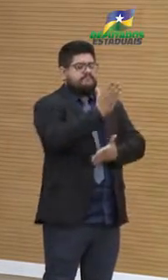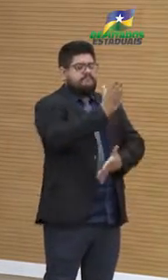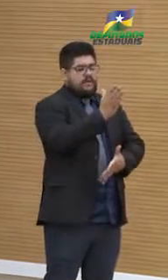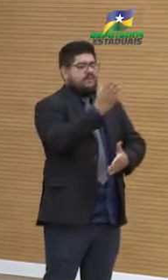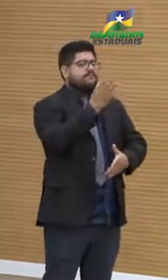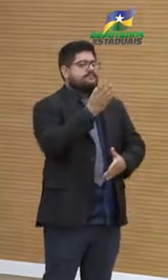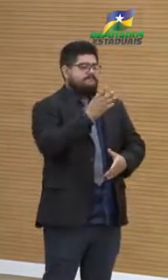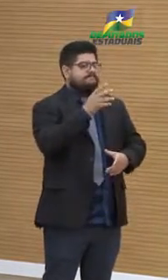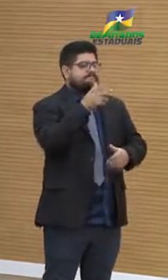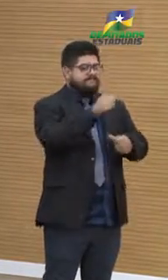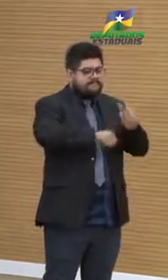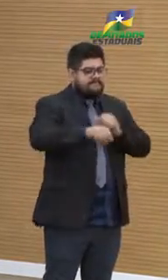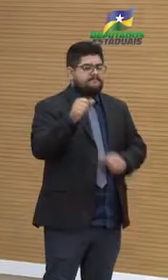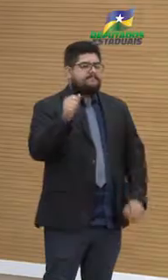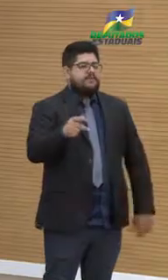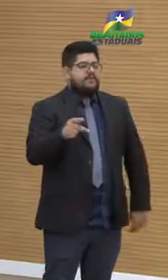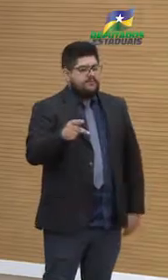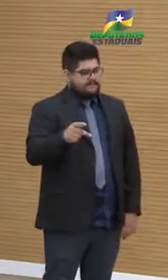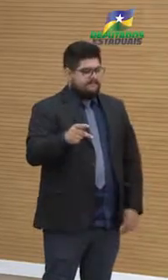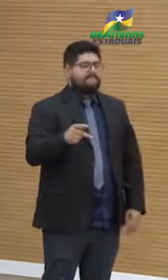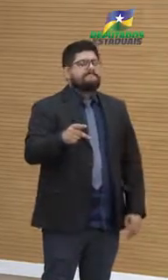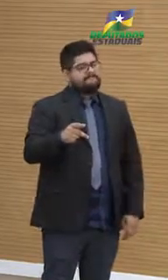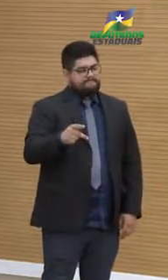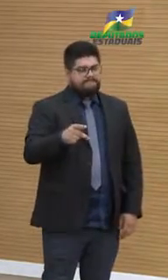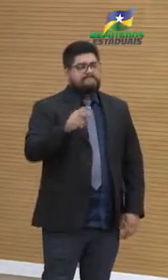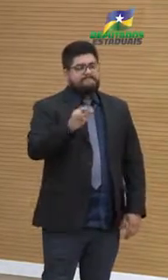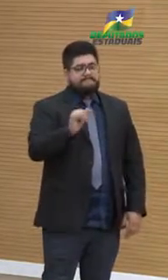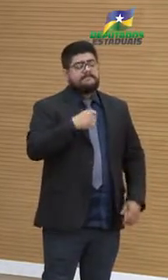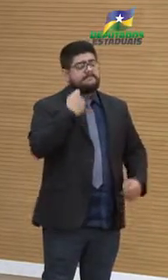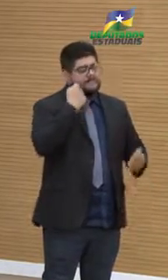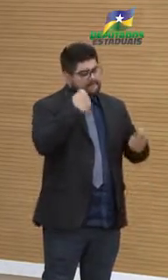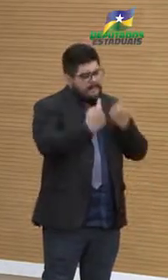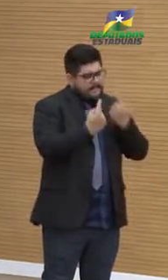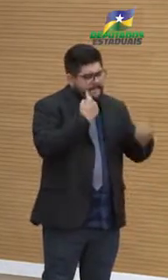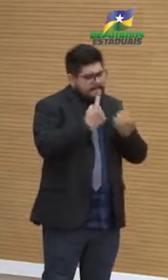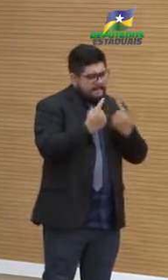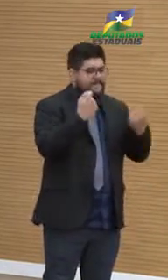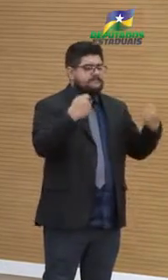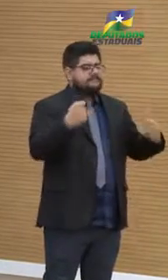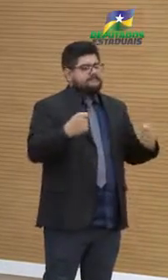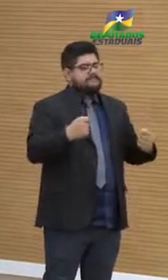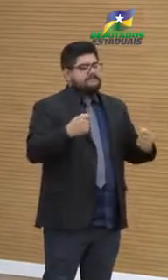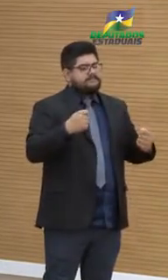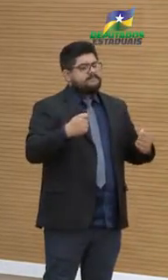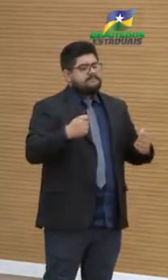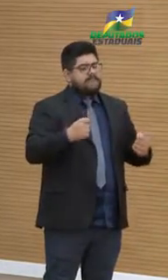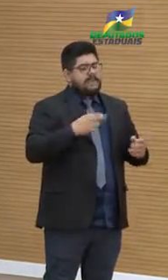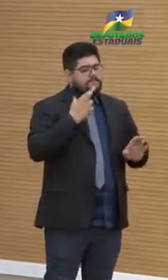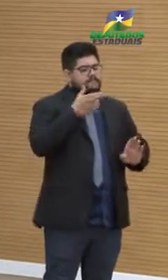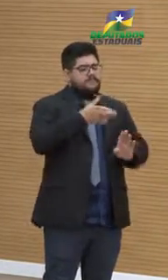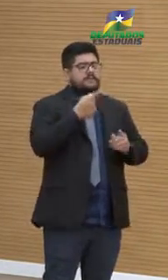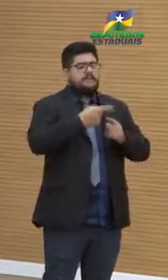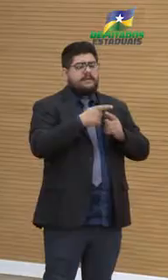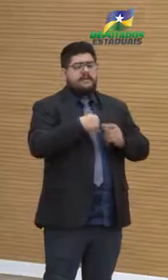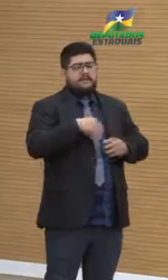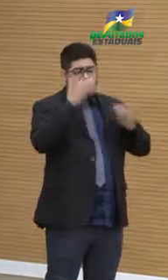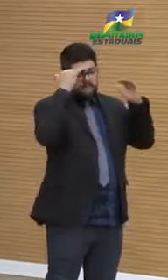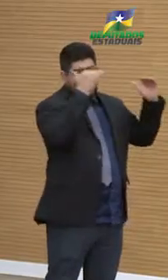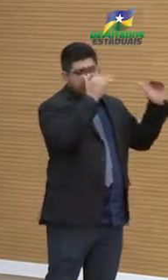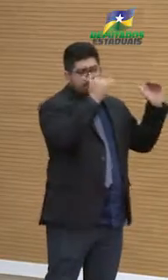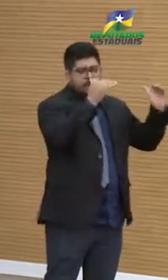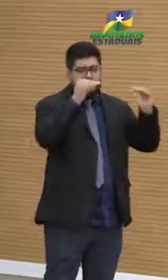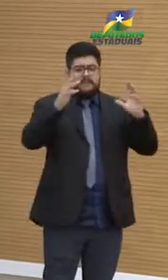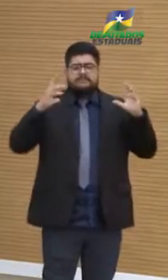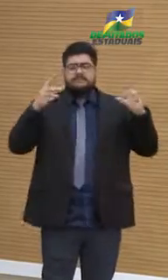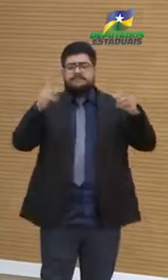Previdência. Para que aprove a reforma da Previdência. E aí a gente tem que fazer uma discussão de qualidade de representatividade, porque eu respeito a todas as posições,